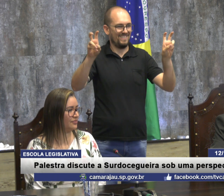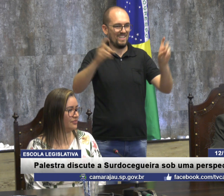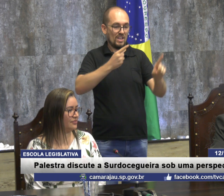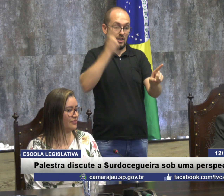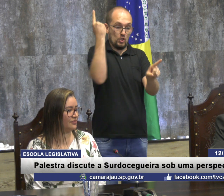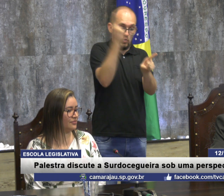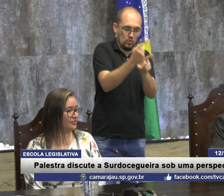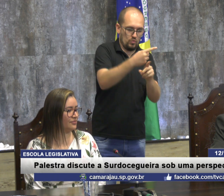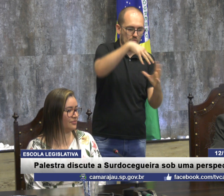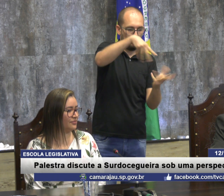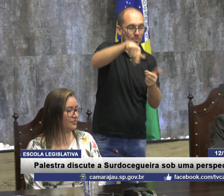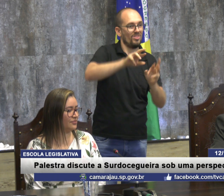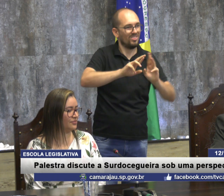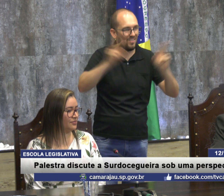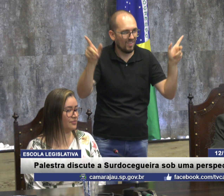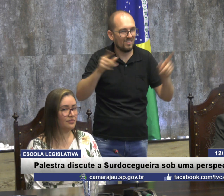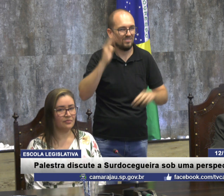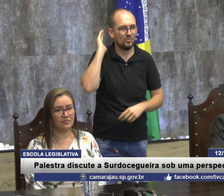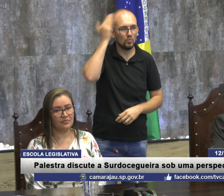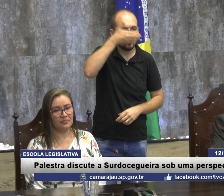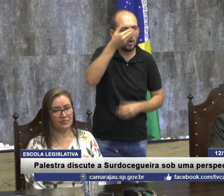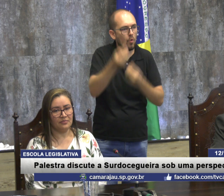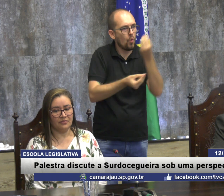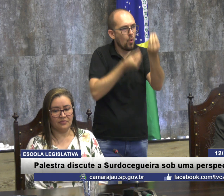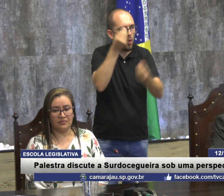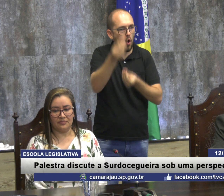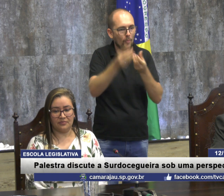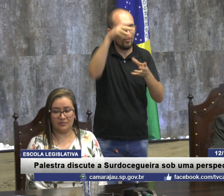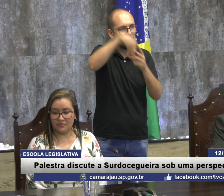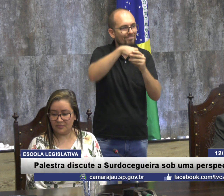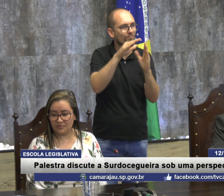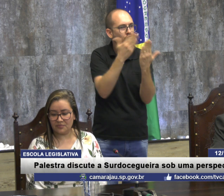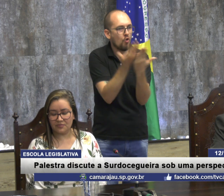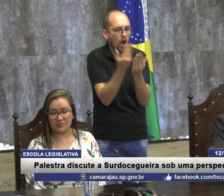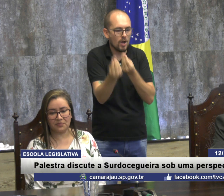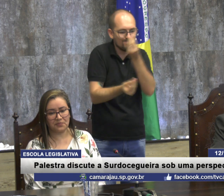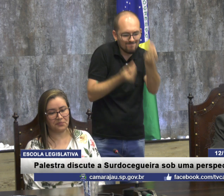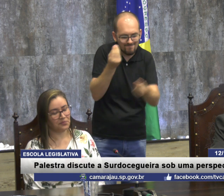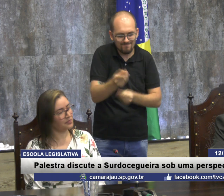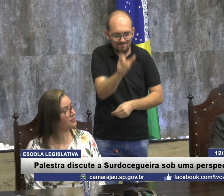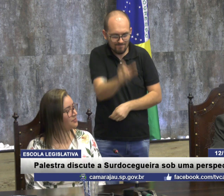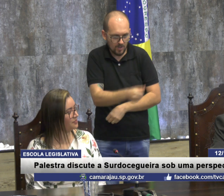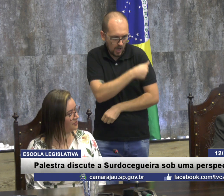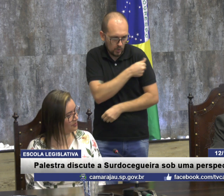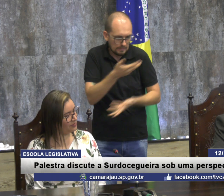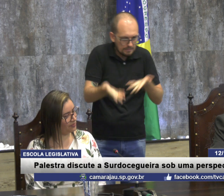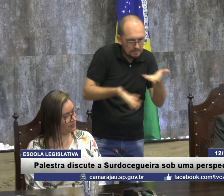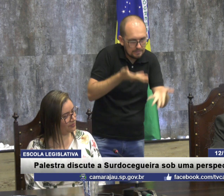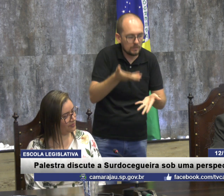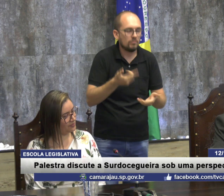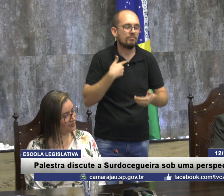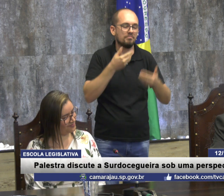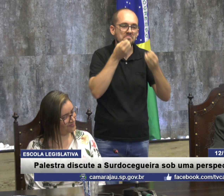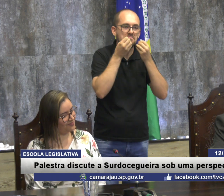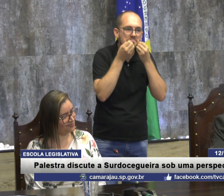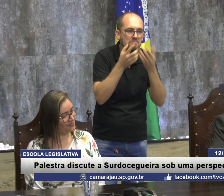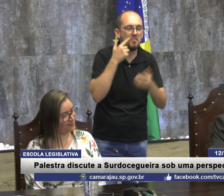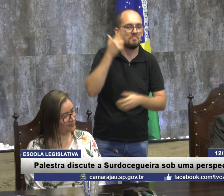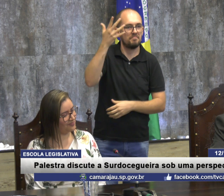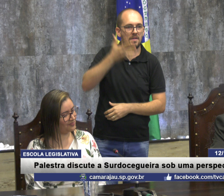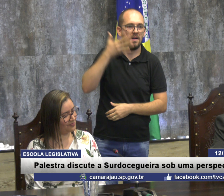Diferente, surdo-cegueira sob uma perspectiva educacional, seja muito produtiva a todos